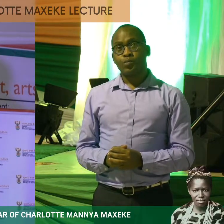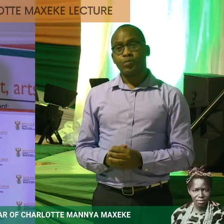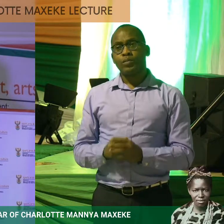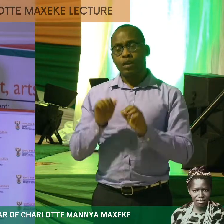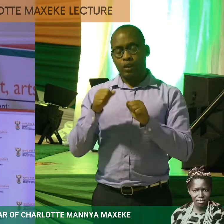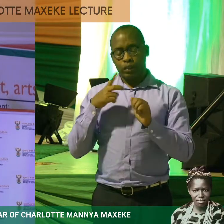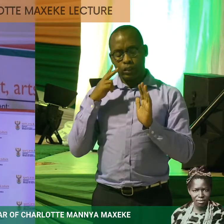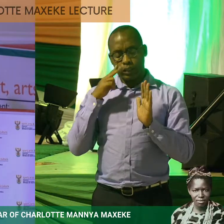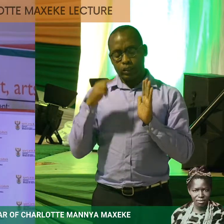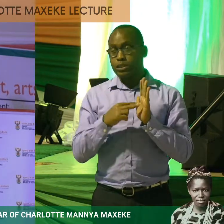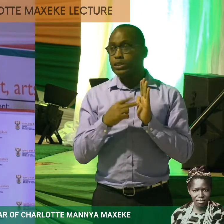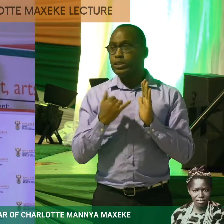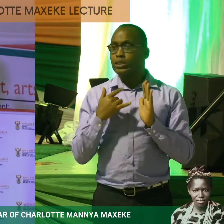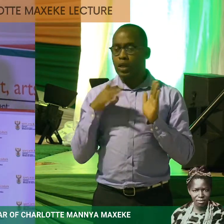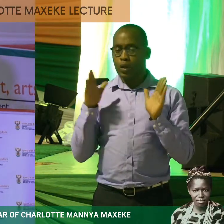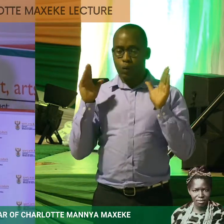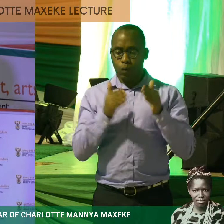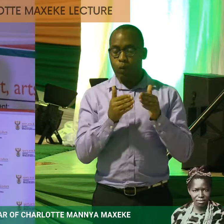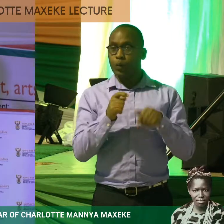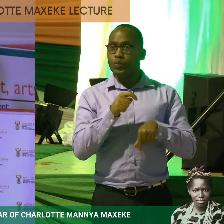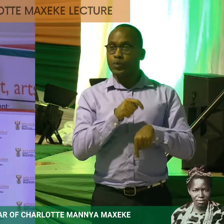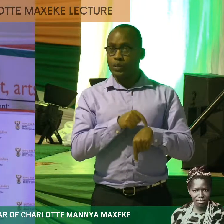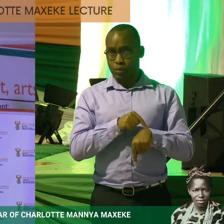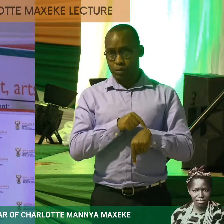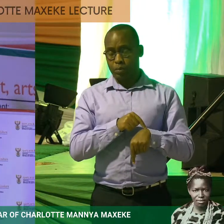program director